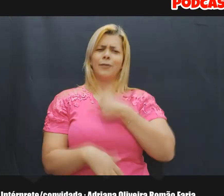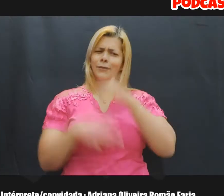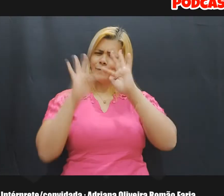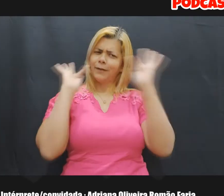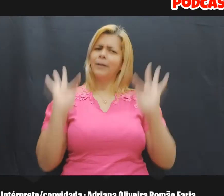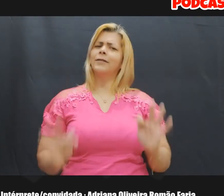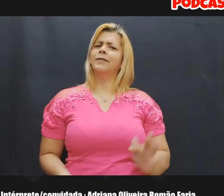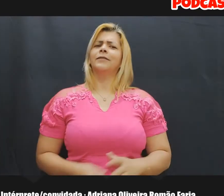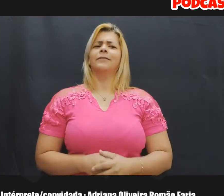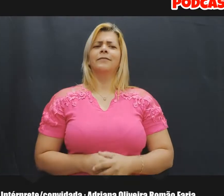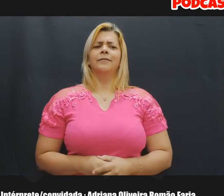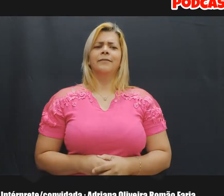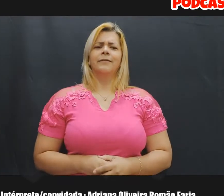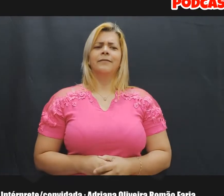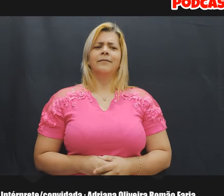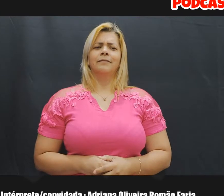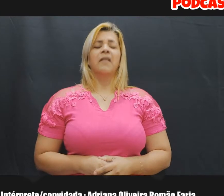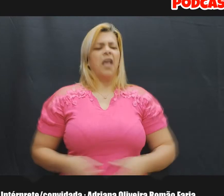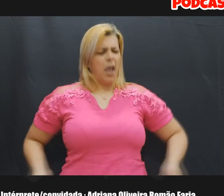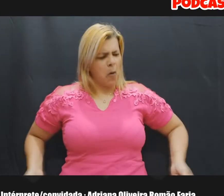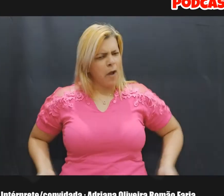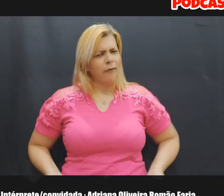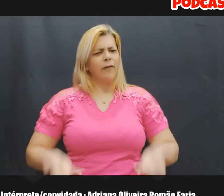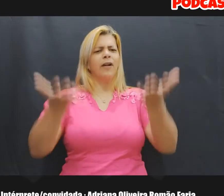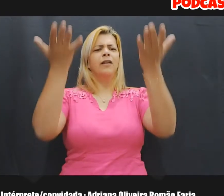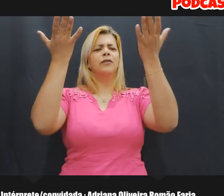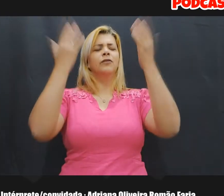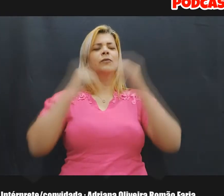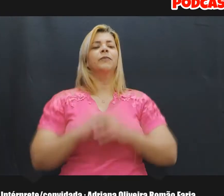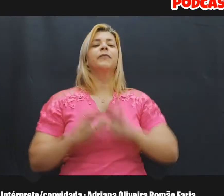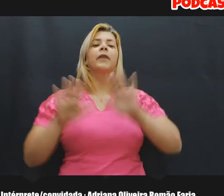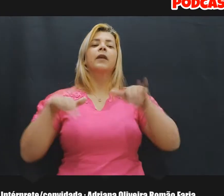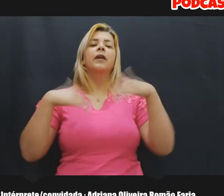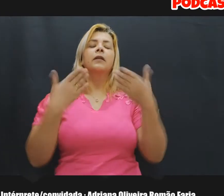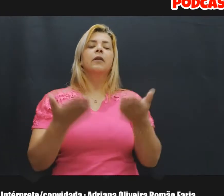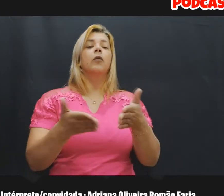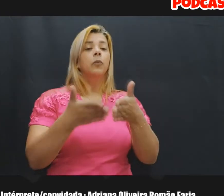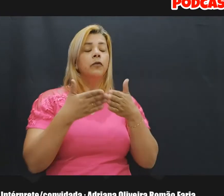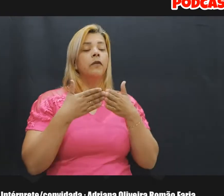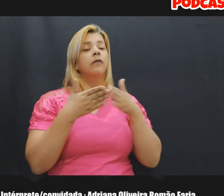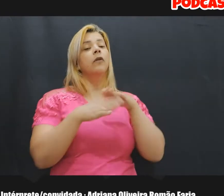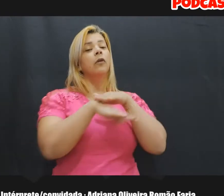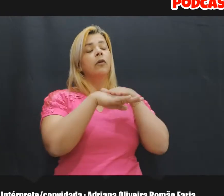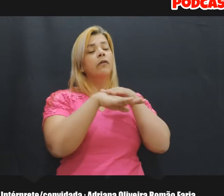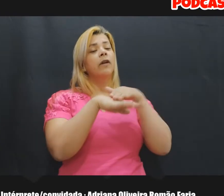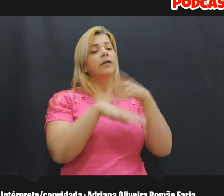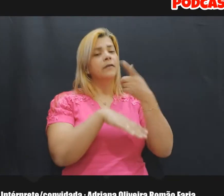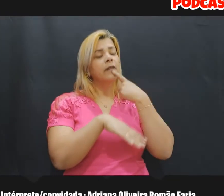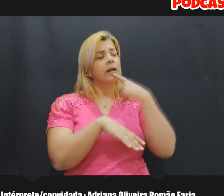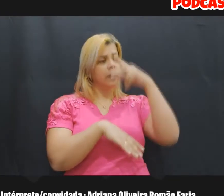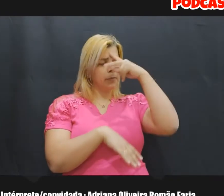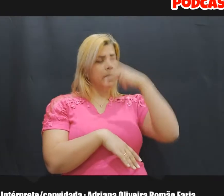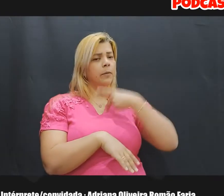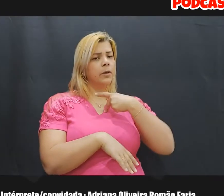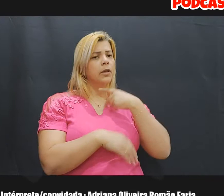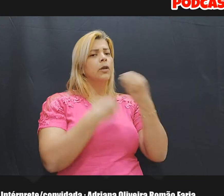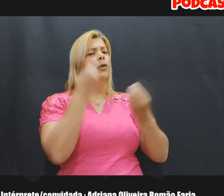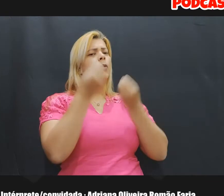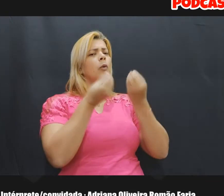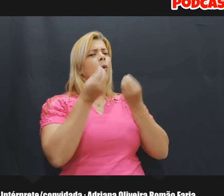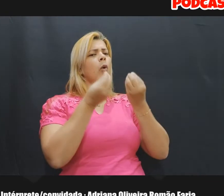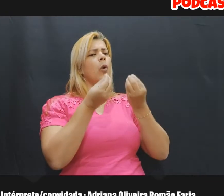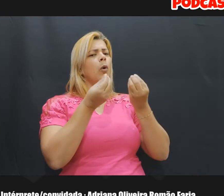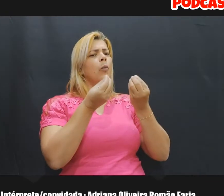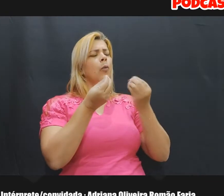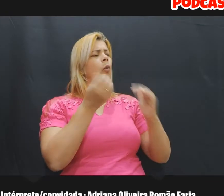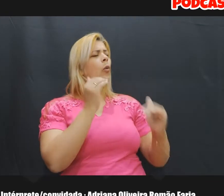por isso. Sim, é um avanço. É um avanço. E eu gostaria que a senhora comentasse, inclusive, professora, como que foi esse processo